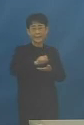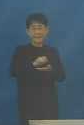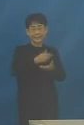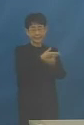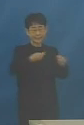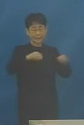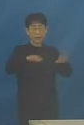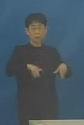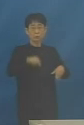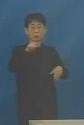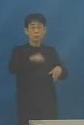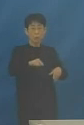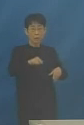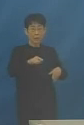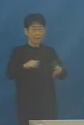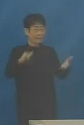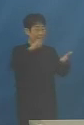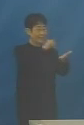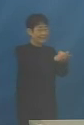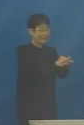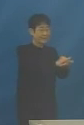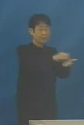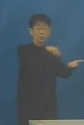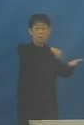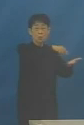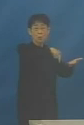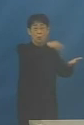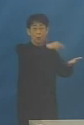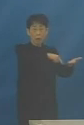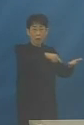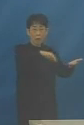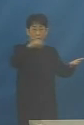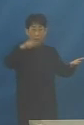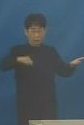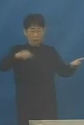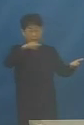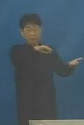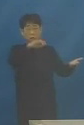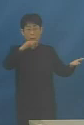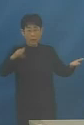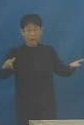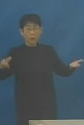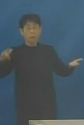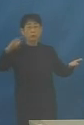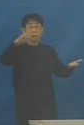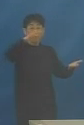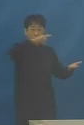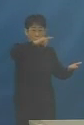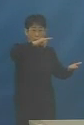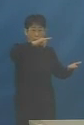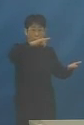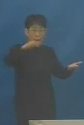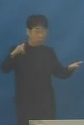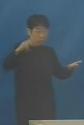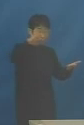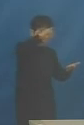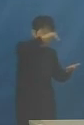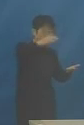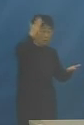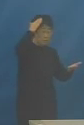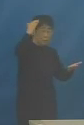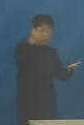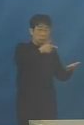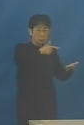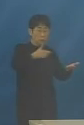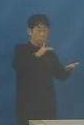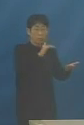輸送の基地であるとで例えば戦闘機の配備これはあのしないと言うこれが